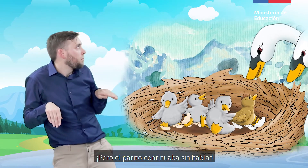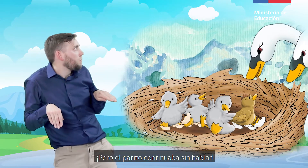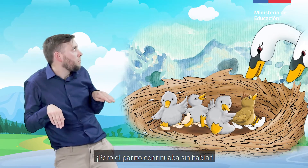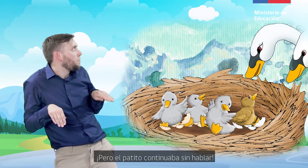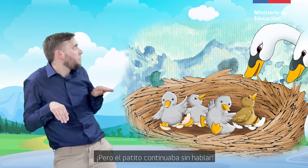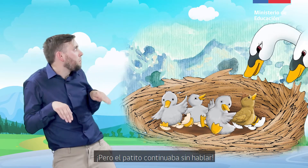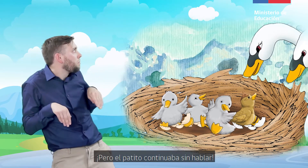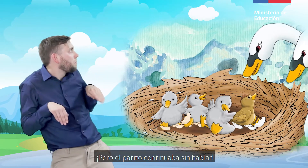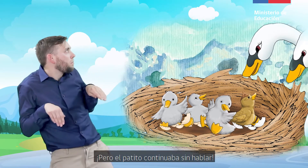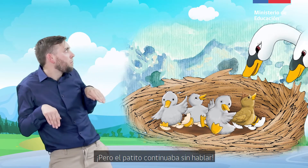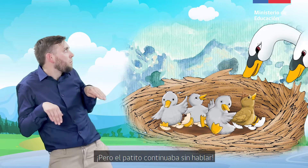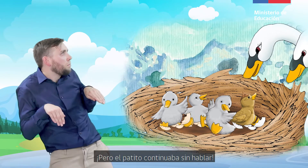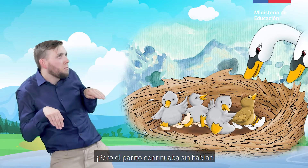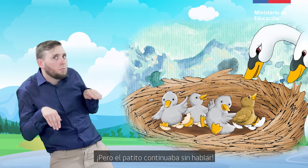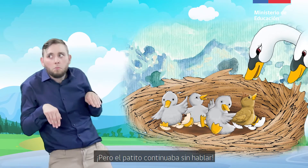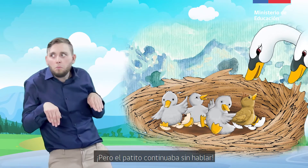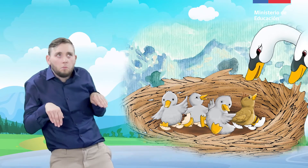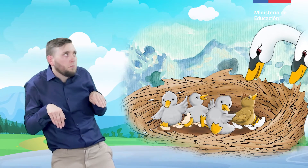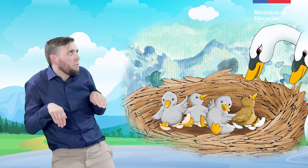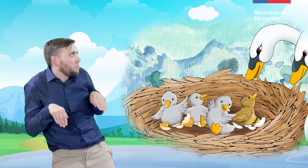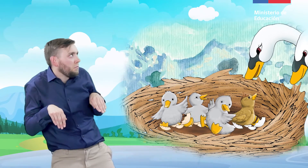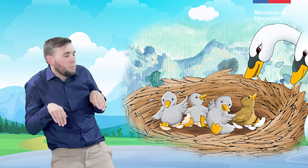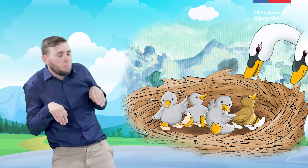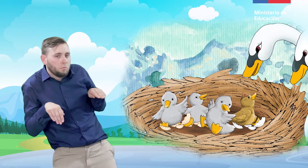Pero el patito continuaba sin hablar.